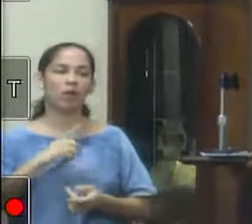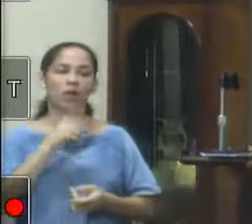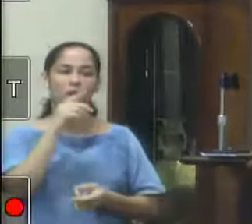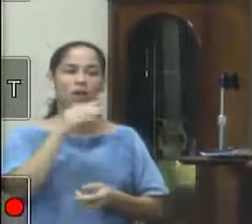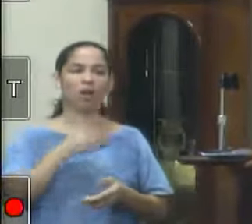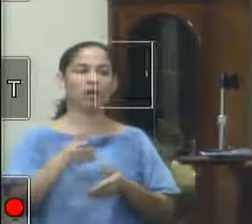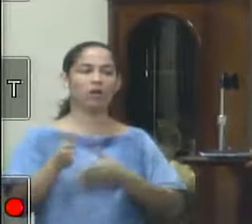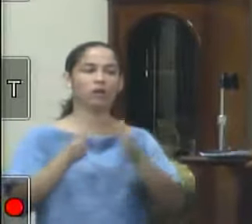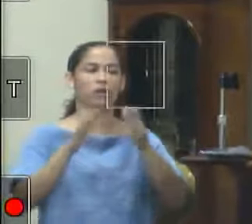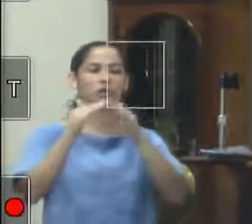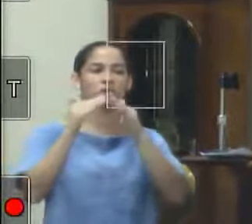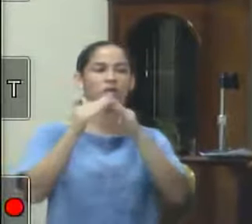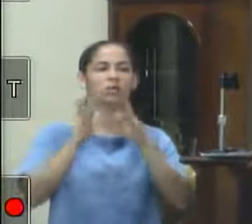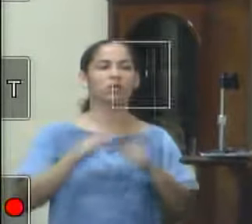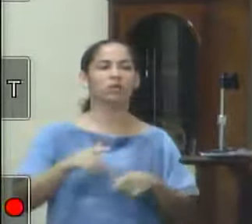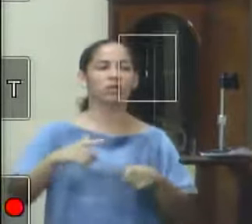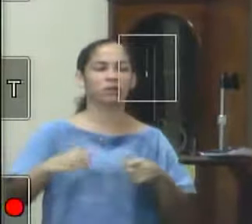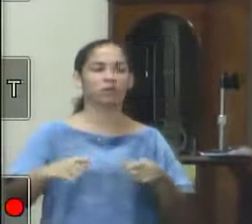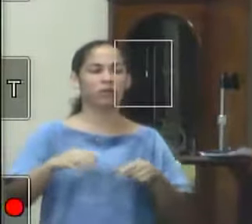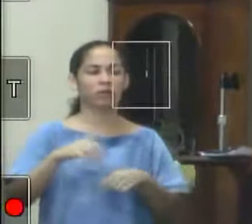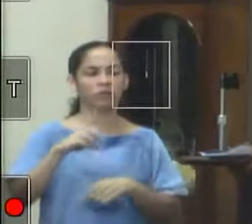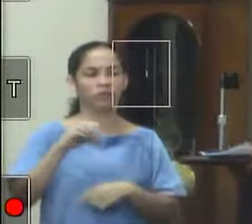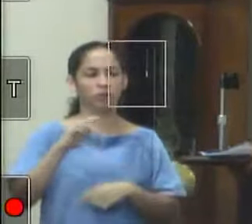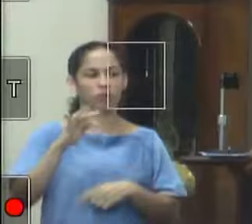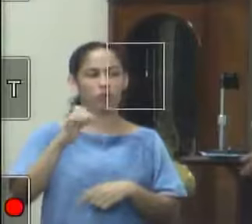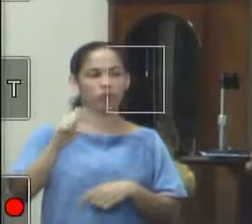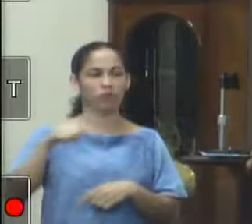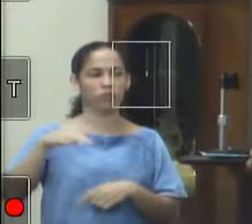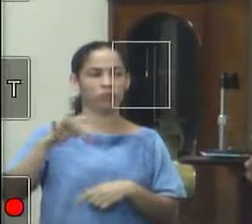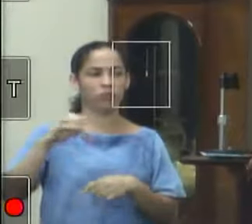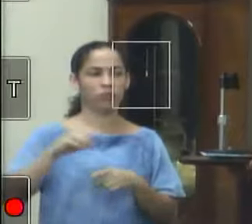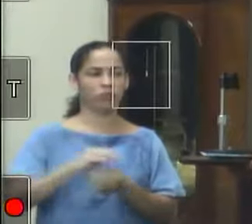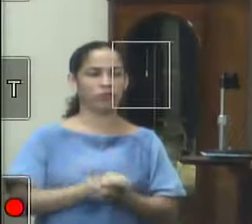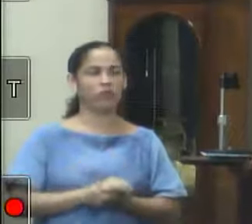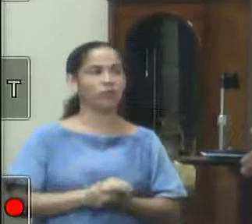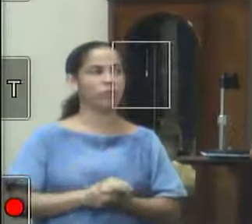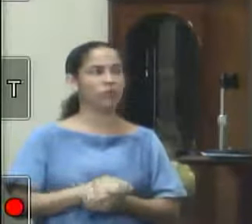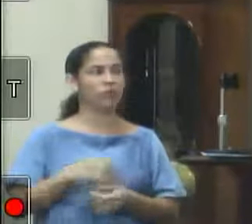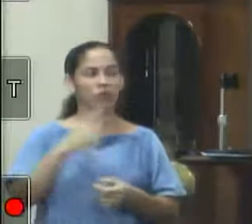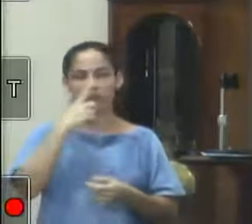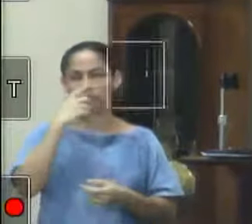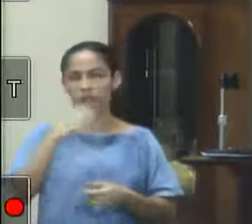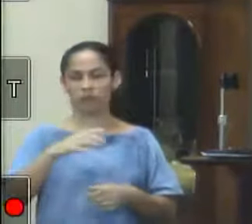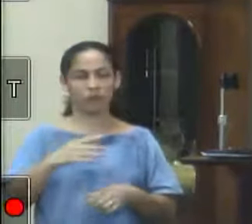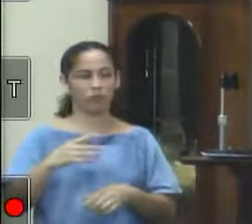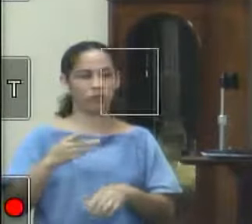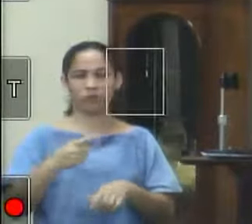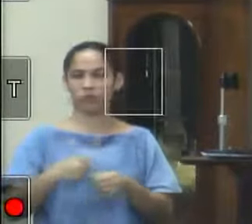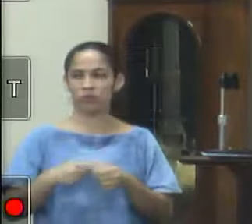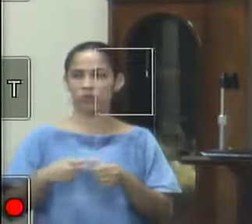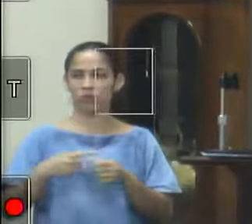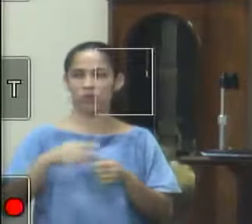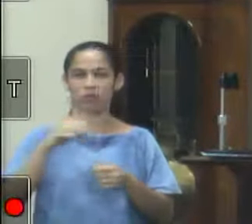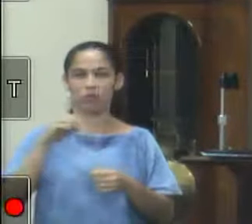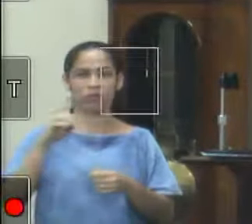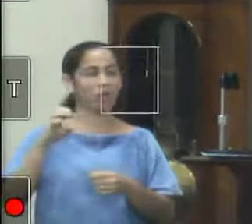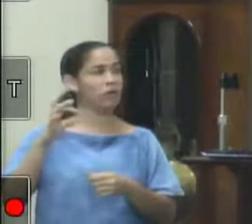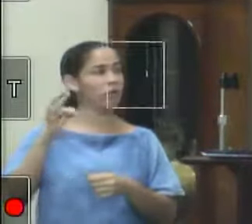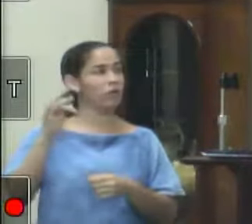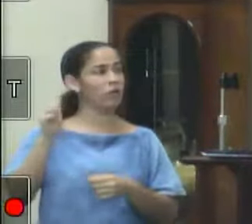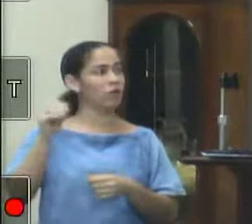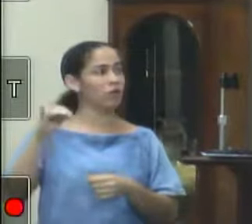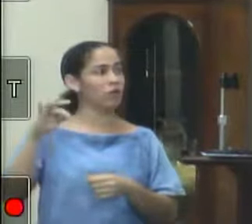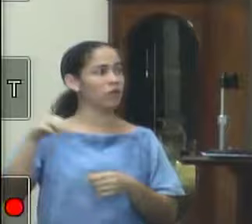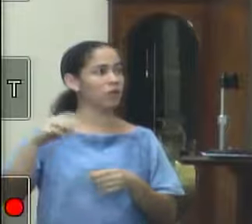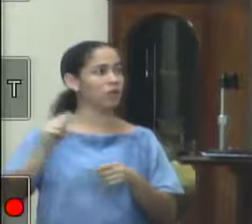lá para os moradores do loteamento Santa Lúcia. Lixão do bairro de Fátima. Lixão do bairro de Fátima, eu estou acompanhando aquele lixão,